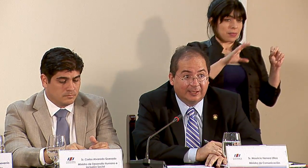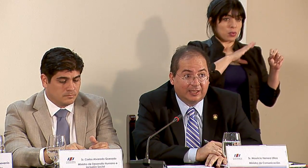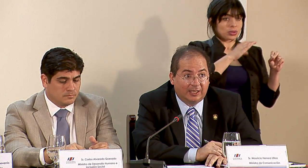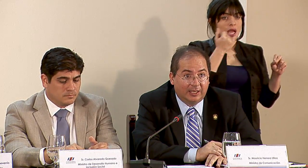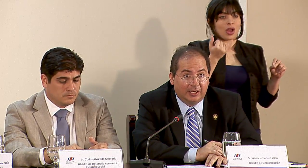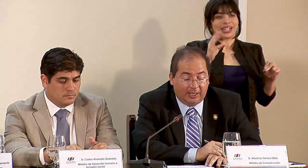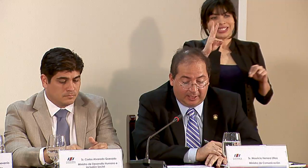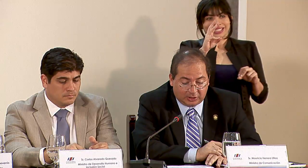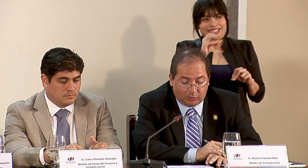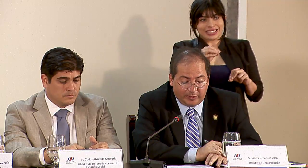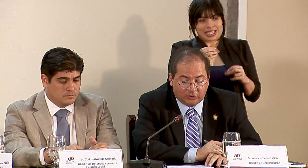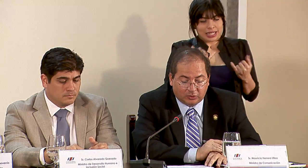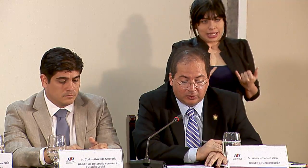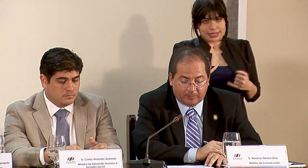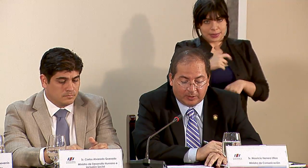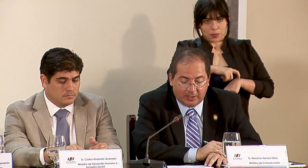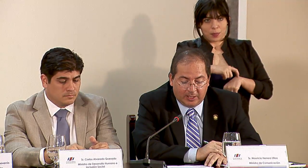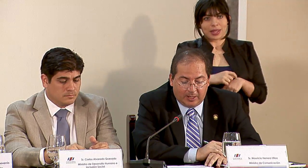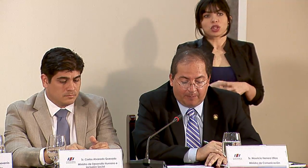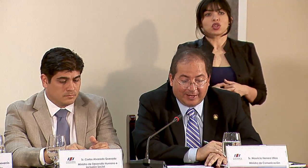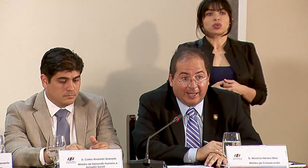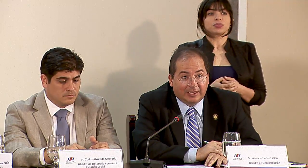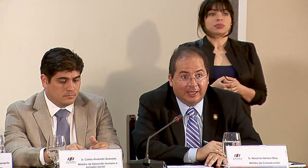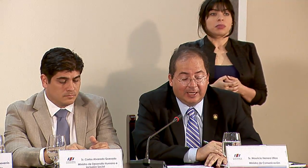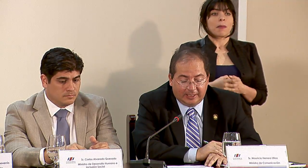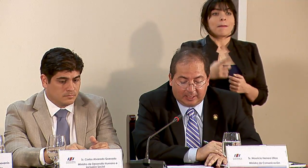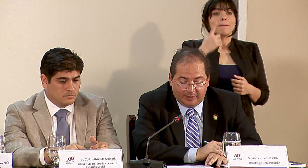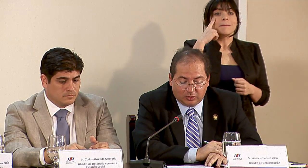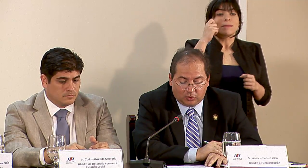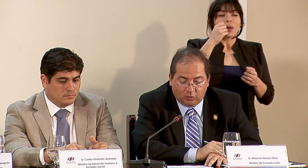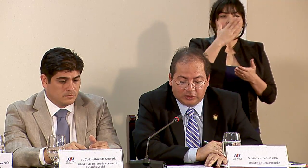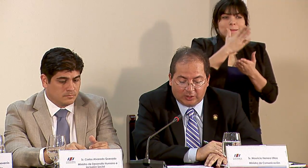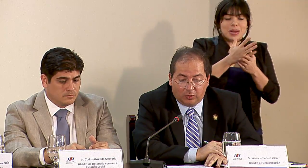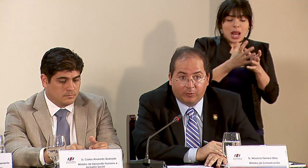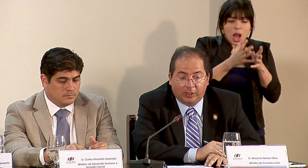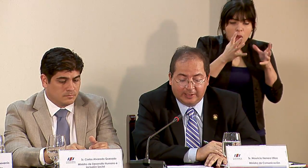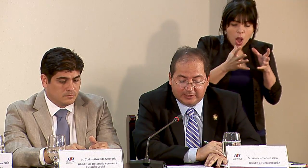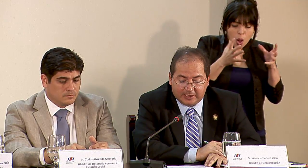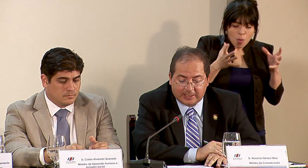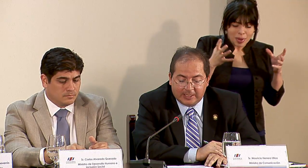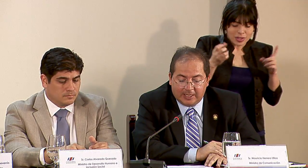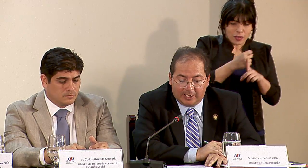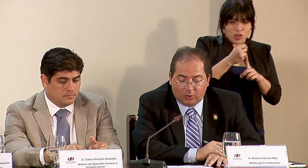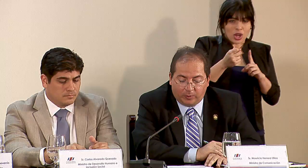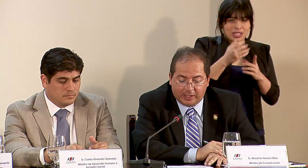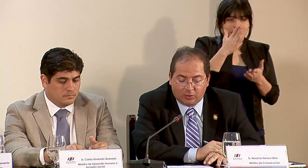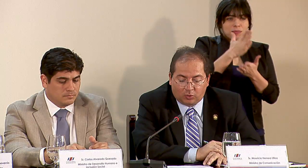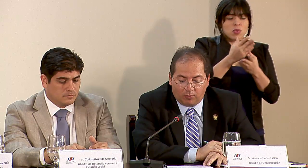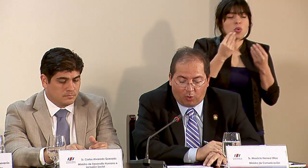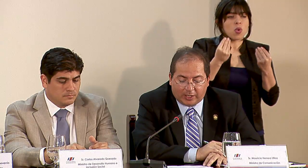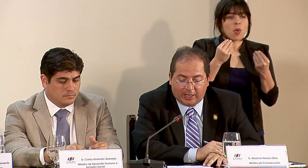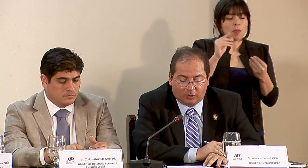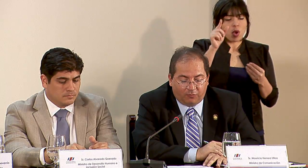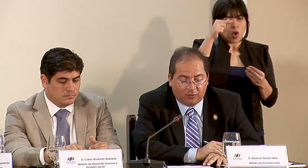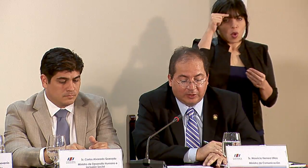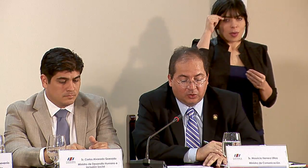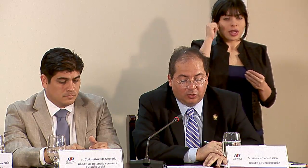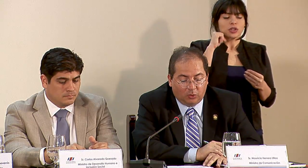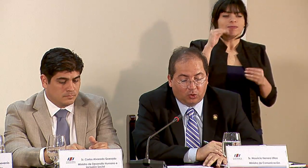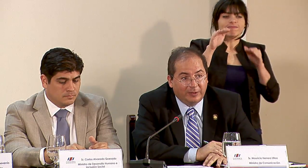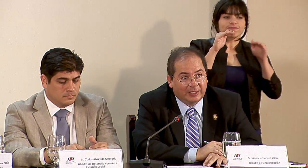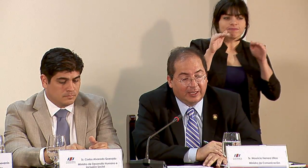a 60 en estos momentos. Para detener el incremento de un ciclo de violencia, el Gobierno convoca la